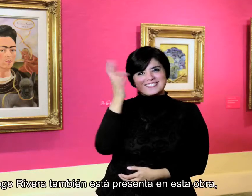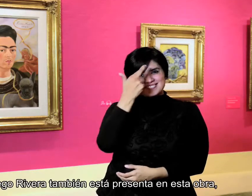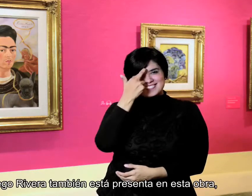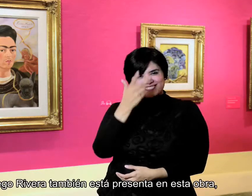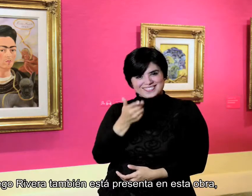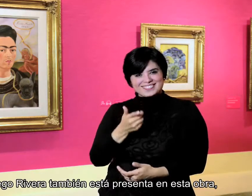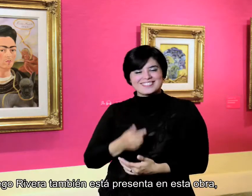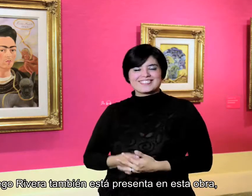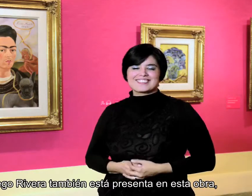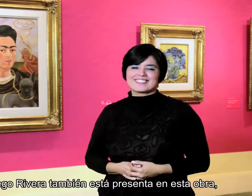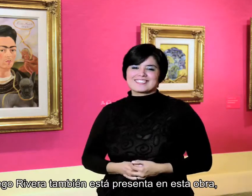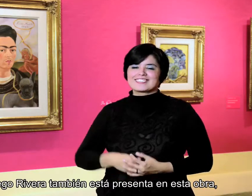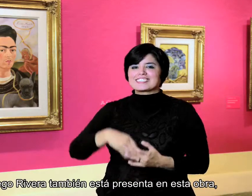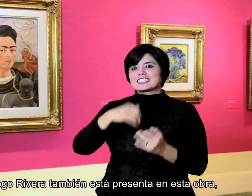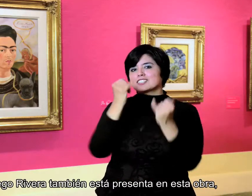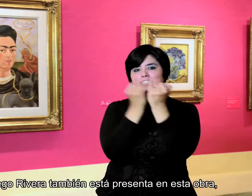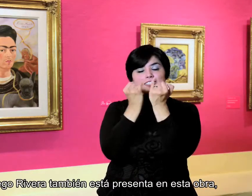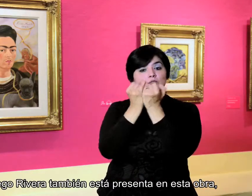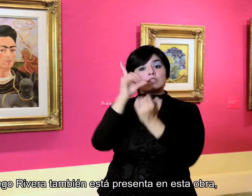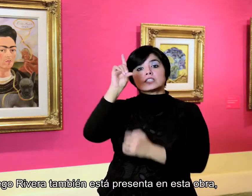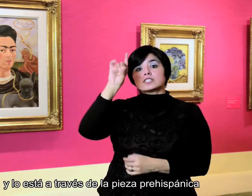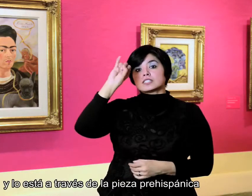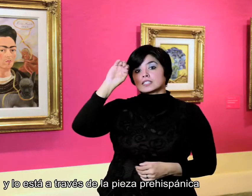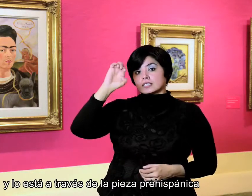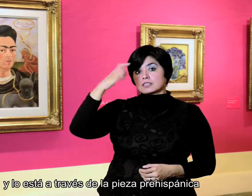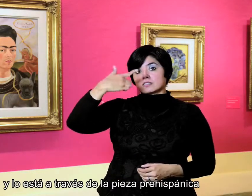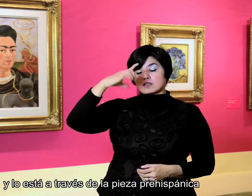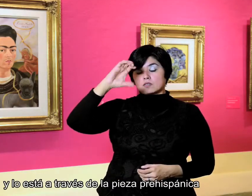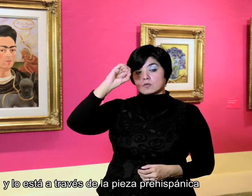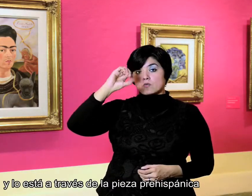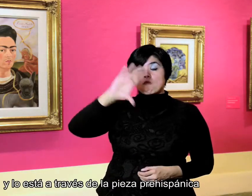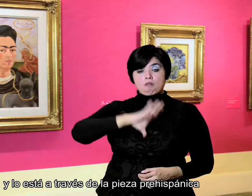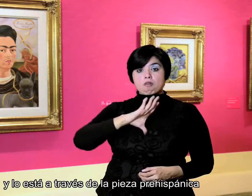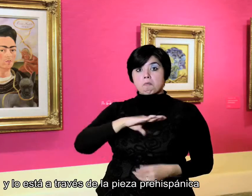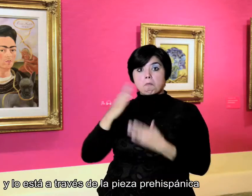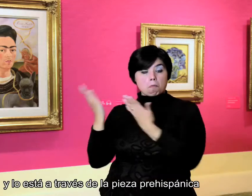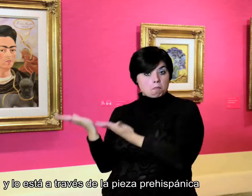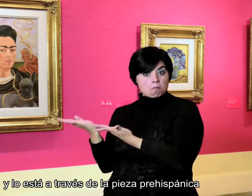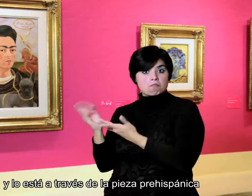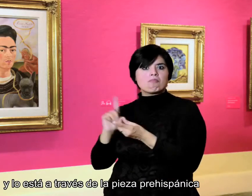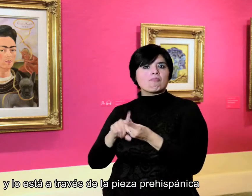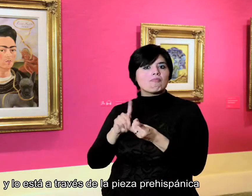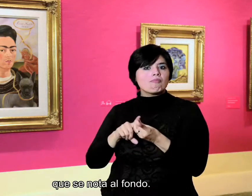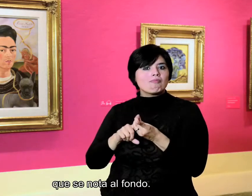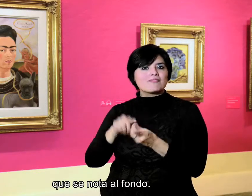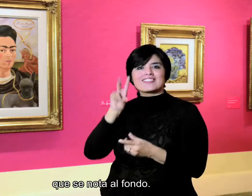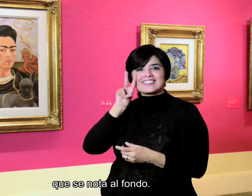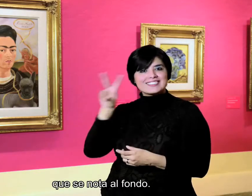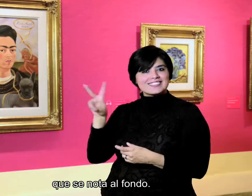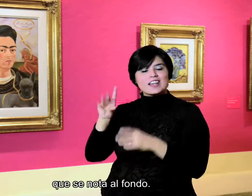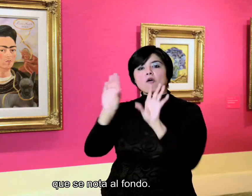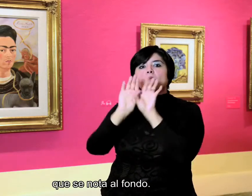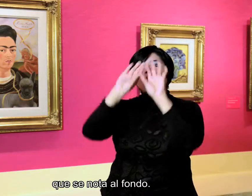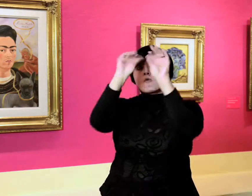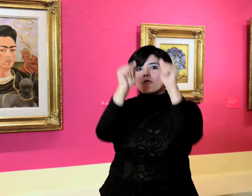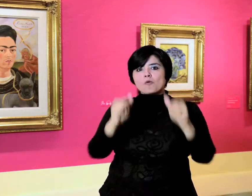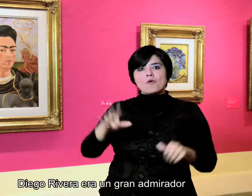Diego Rivera también está presente en esta obra, y lo está a través de la pieza prehispánica que se nota al fondo.